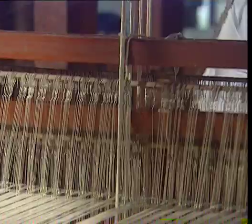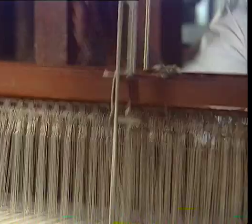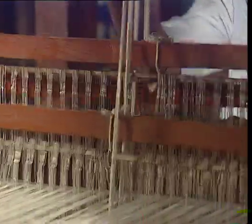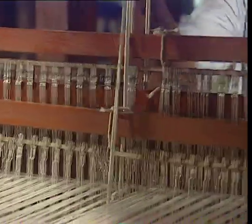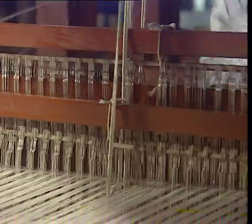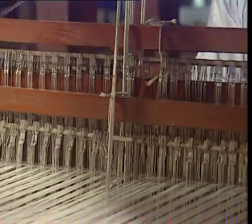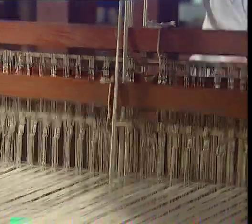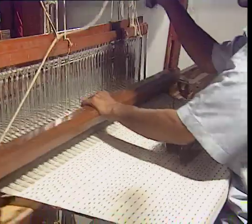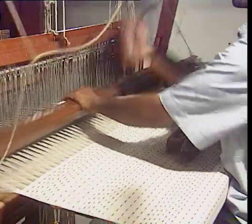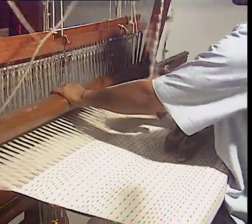है।